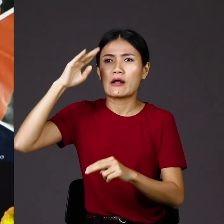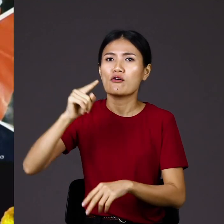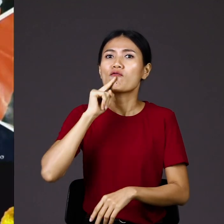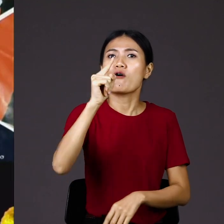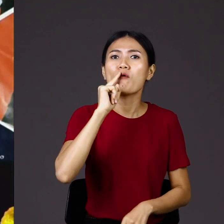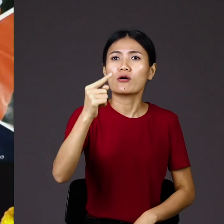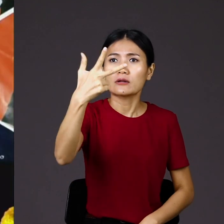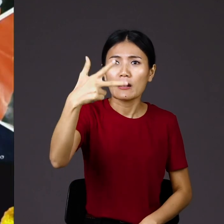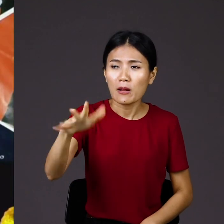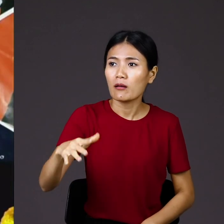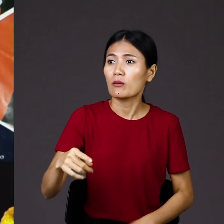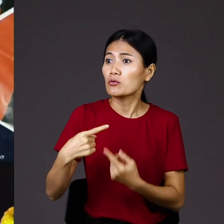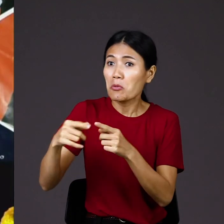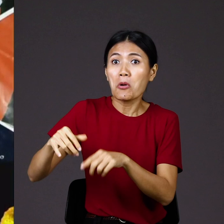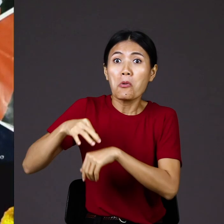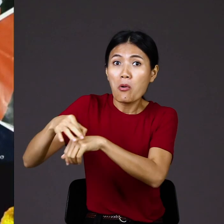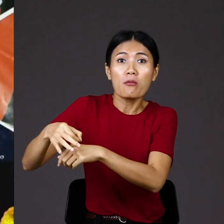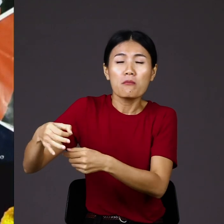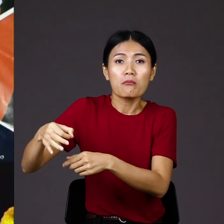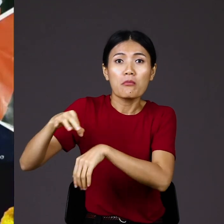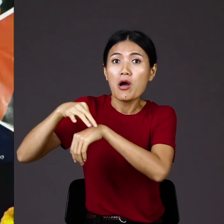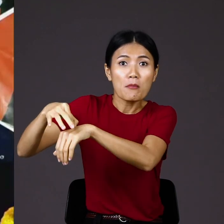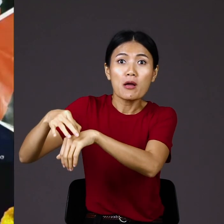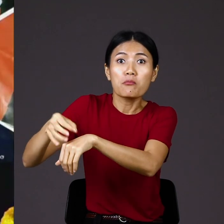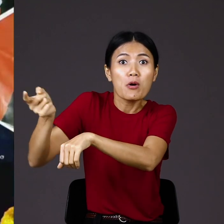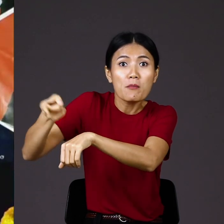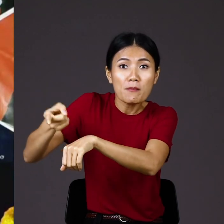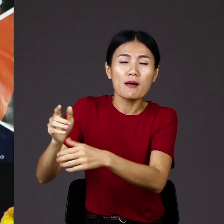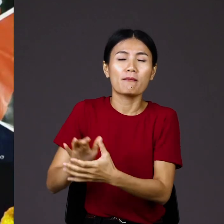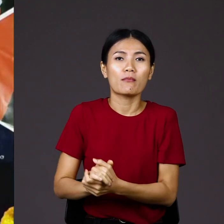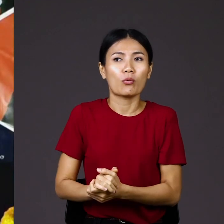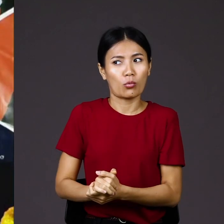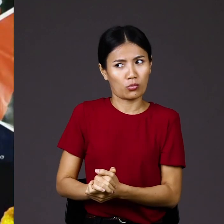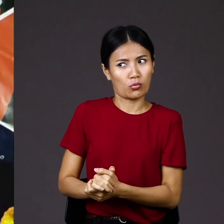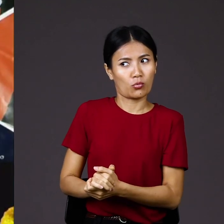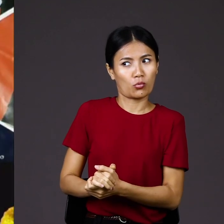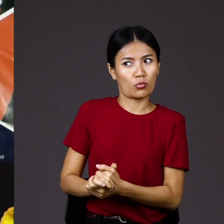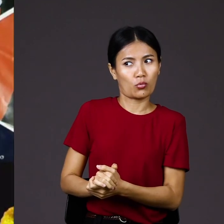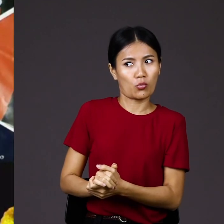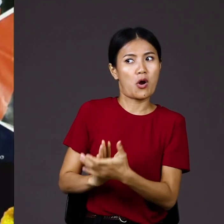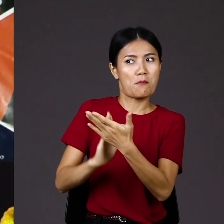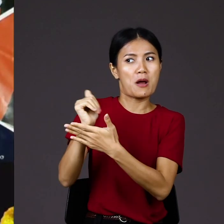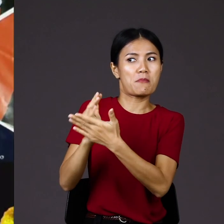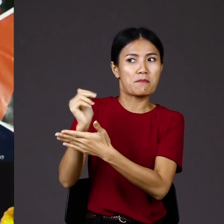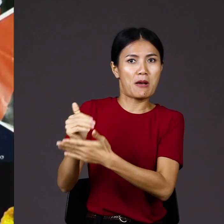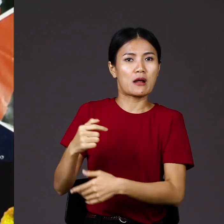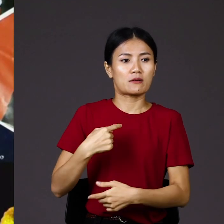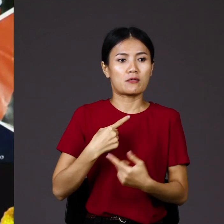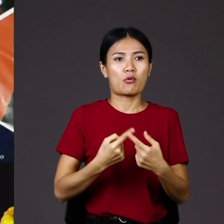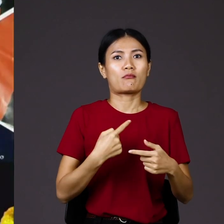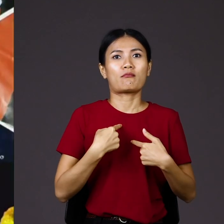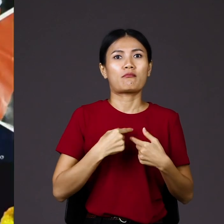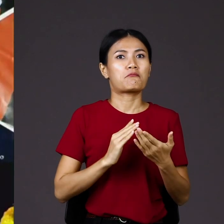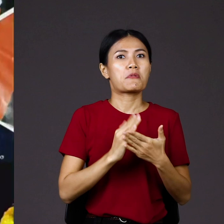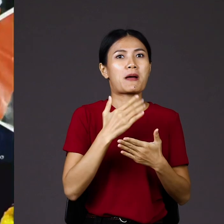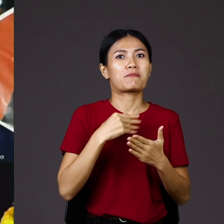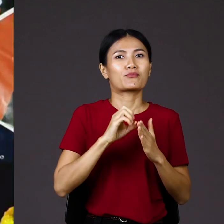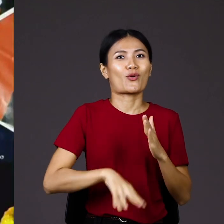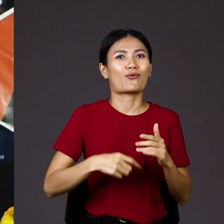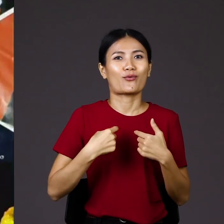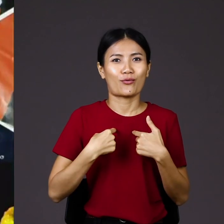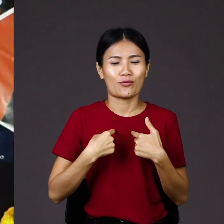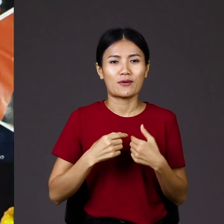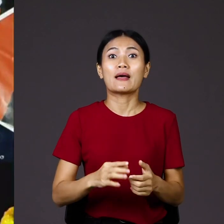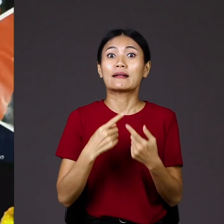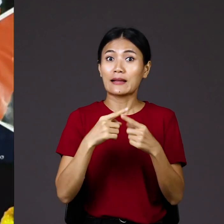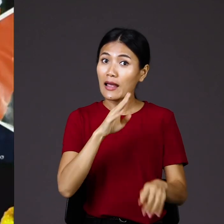ามดูต่อดังนั้นเวลาเราเห็นว่าโอ้โหพลเอกประยุทธ์นี่หนังเหนียวจริงๆนะรอดไปหมดแต่ถ้าพี่น้องนิ่ง